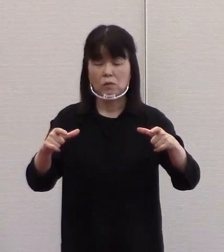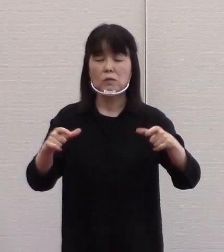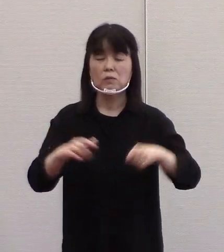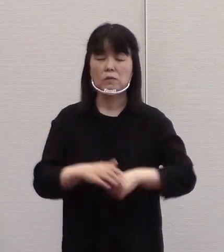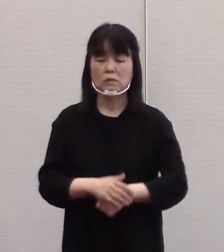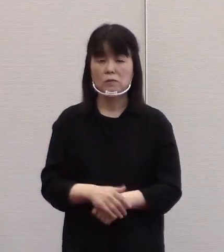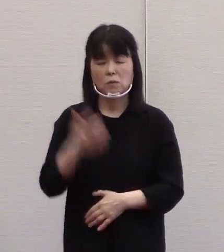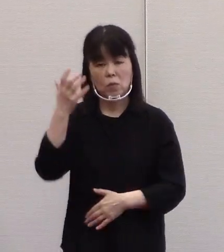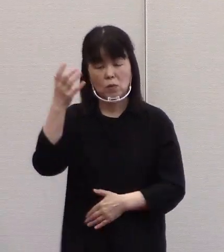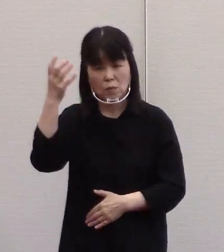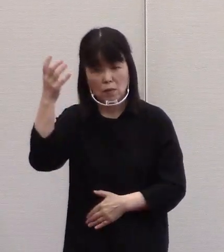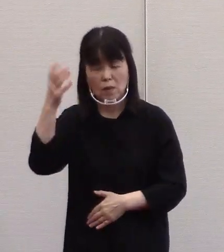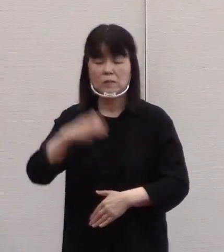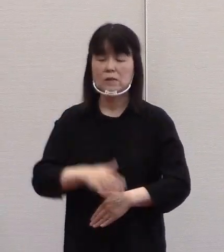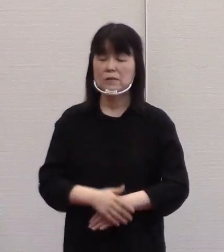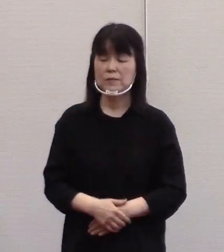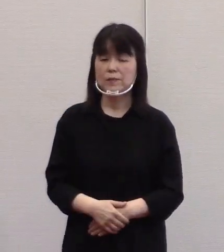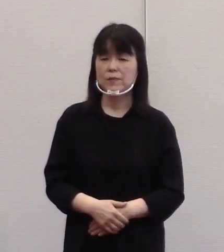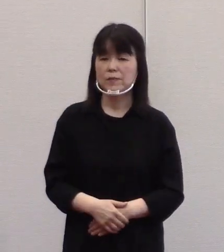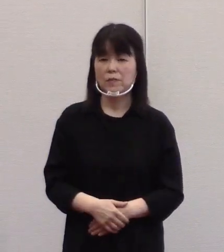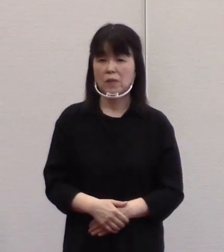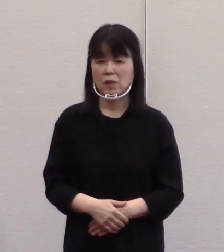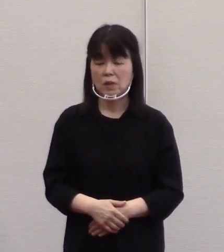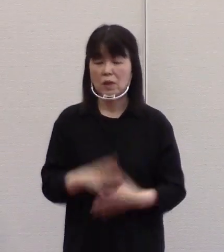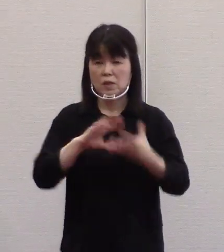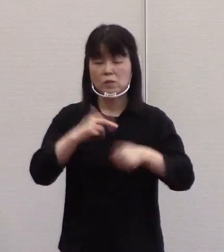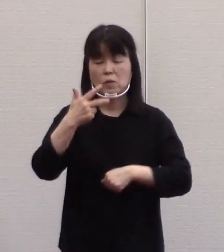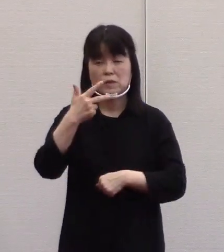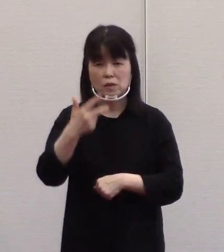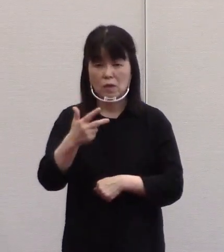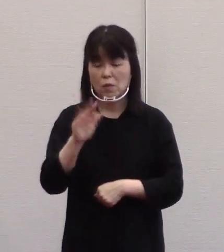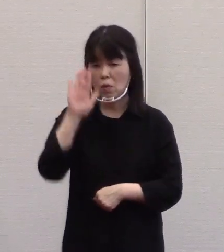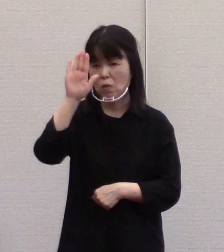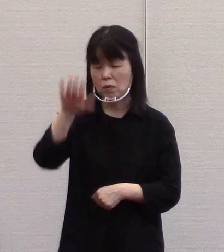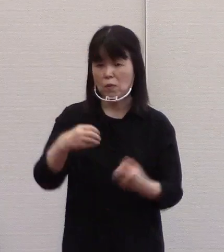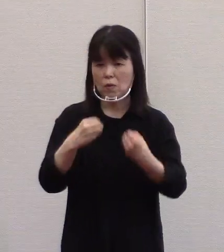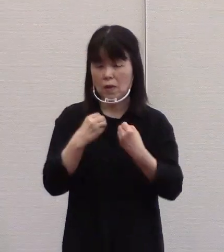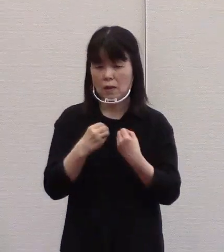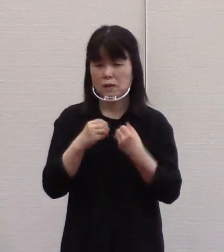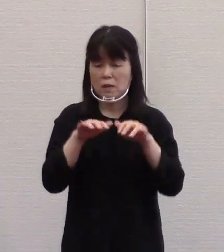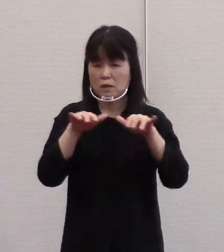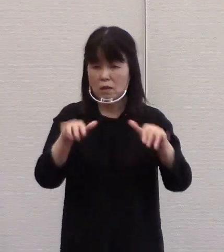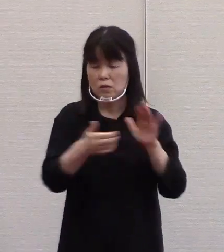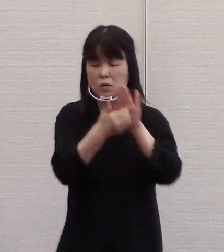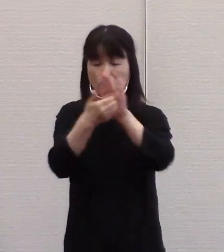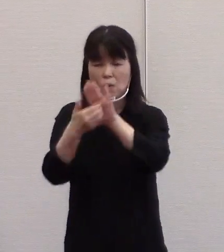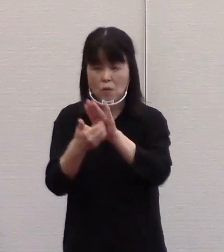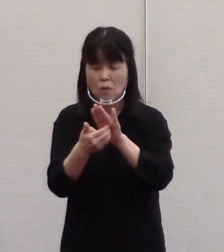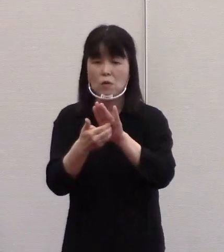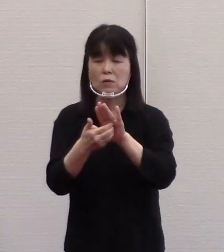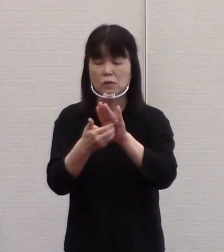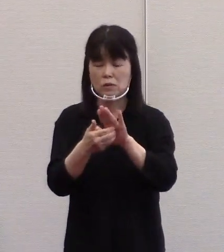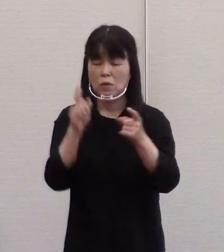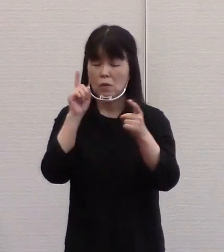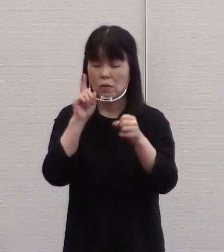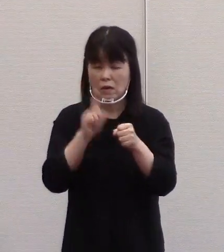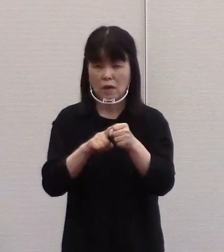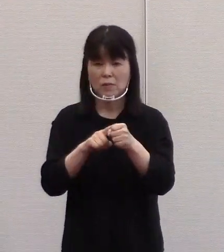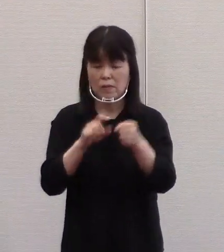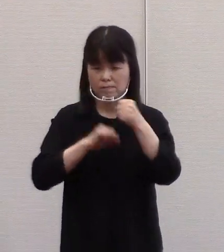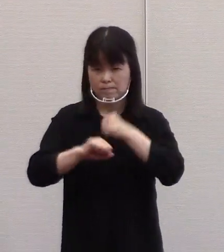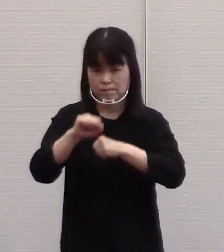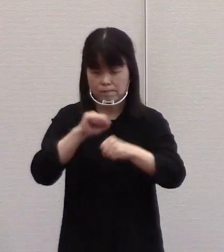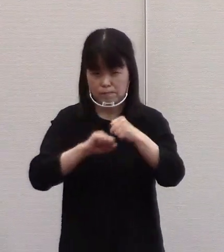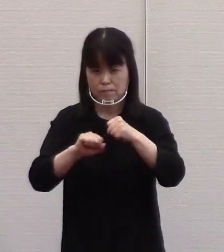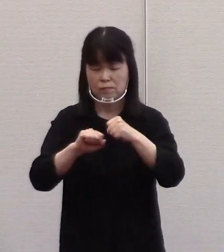はりその引き続き感染拡大防止に努めていくということを改め